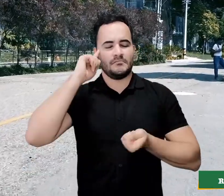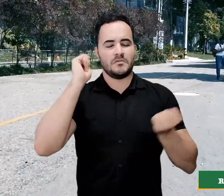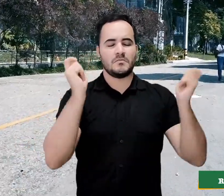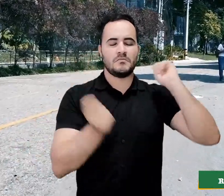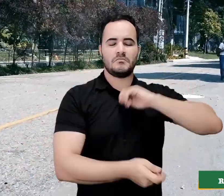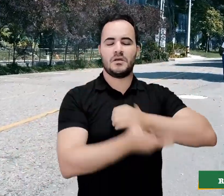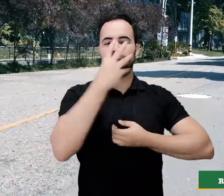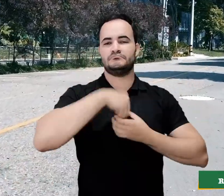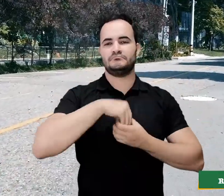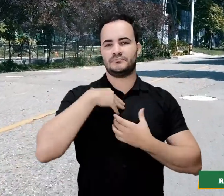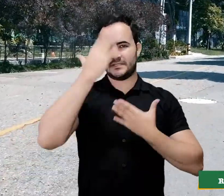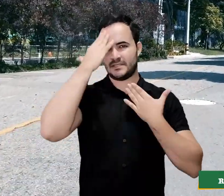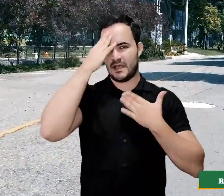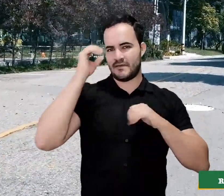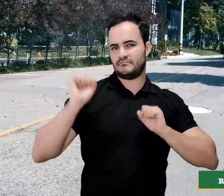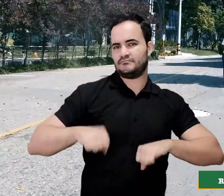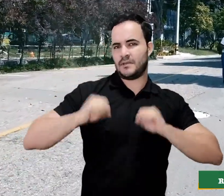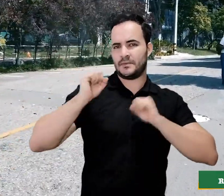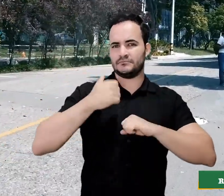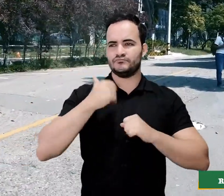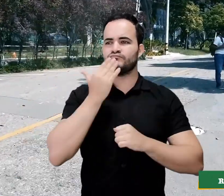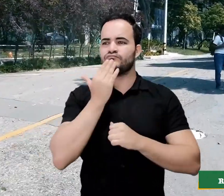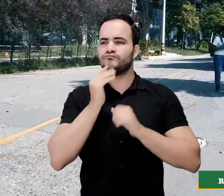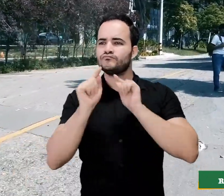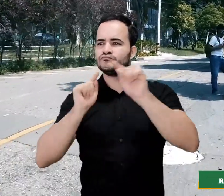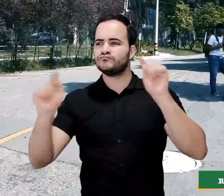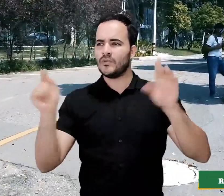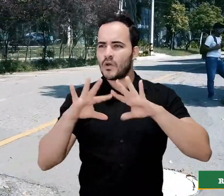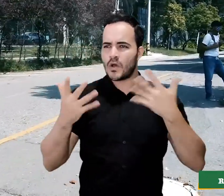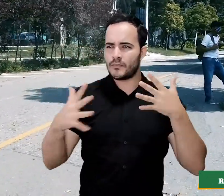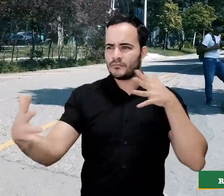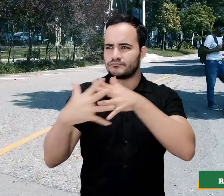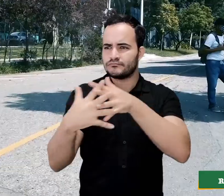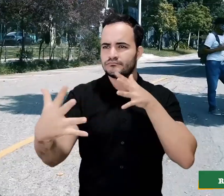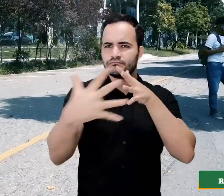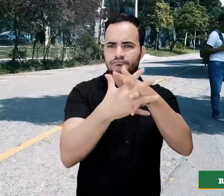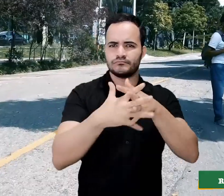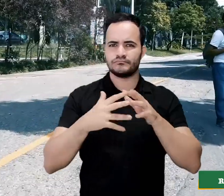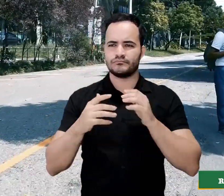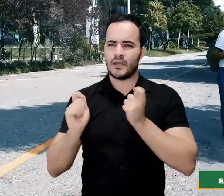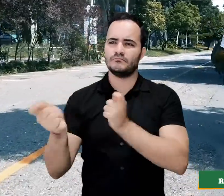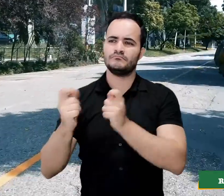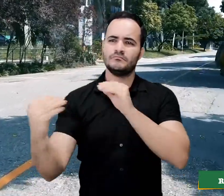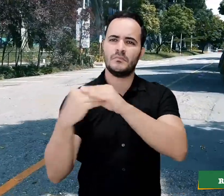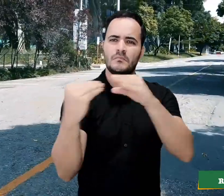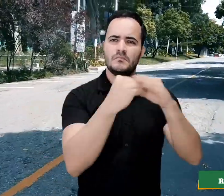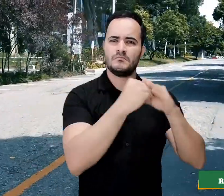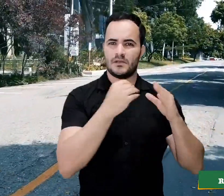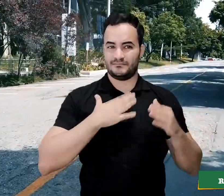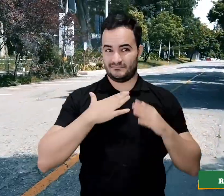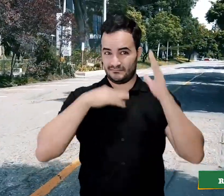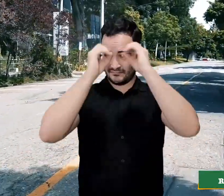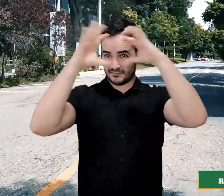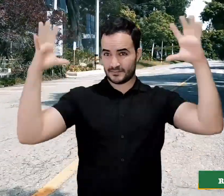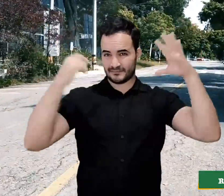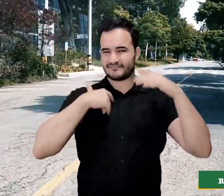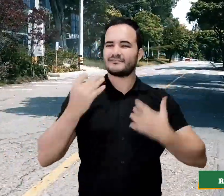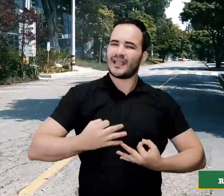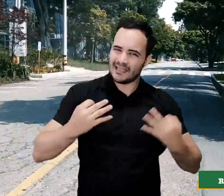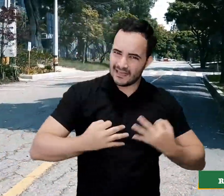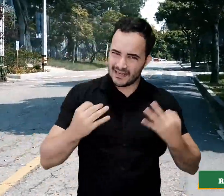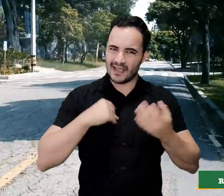de saber qué se debe hacer, cómo se debe trabajar con personas que tienen discapacidades y ser realmente